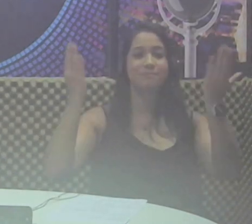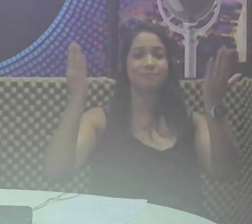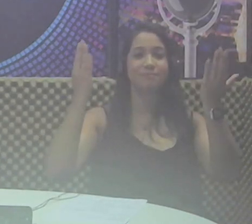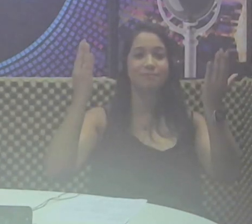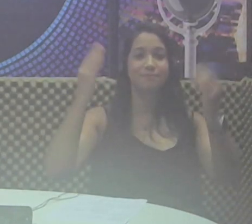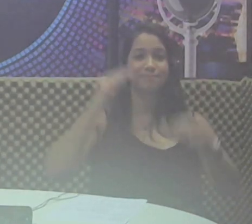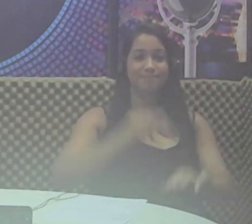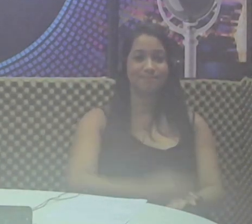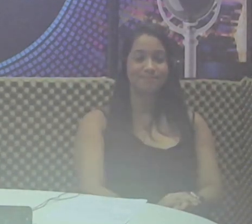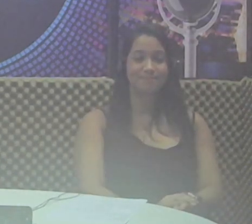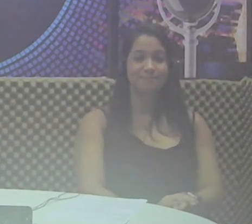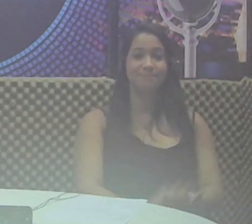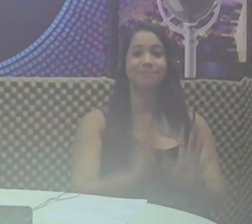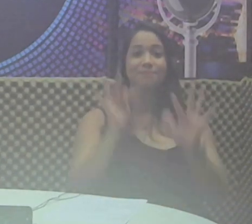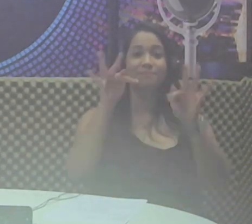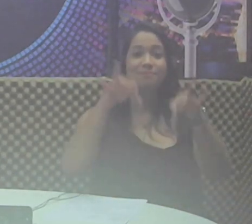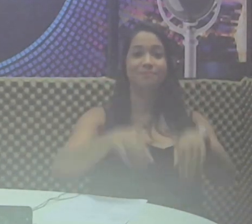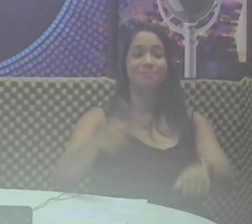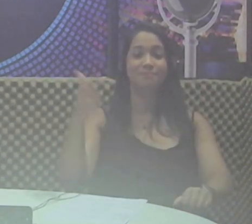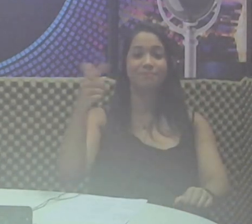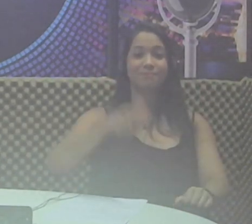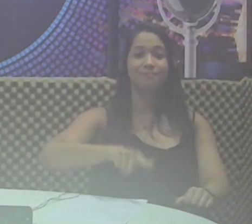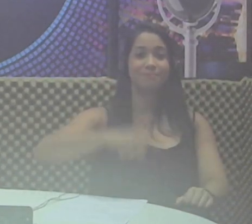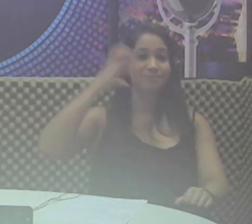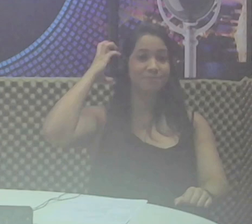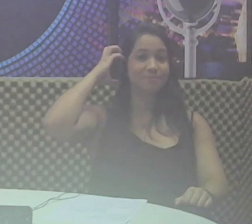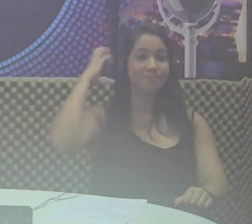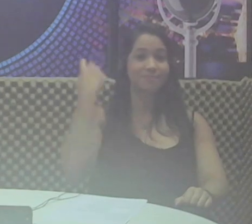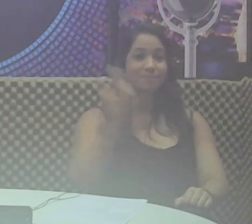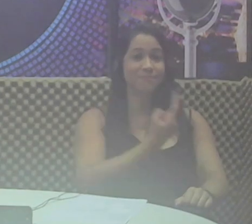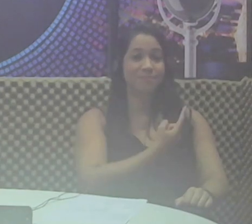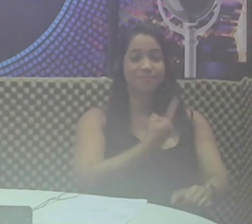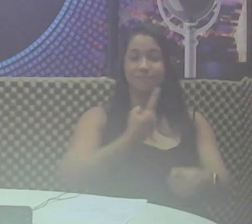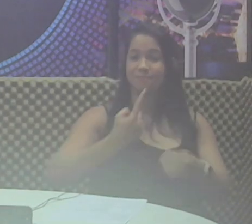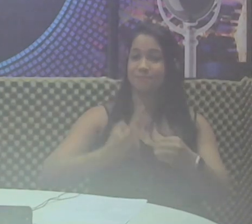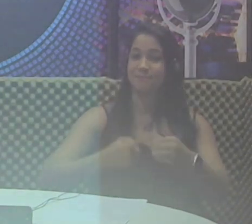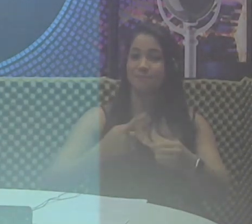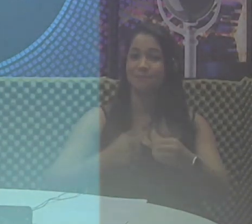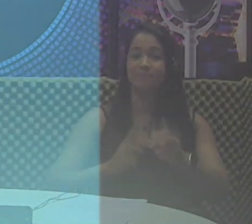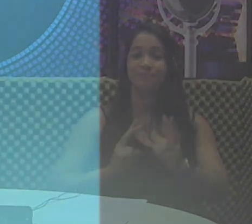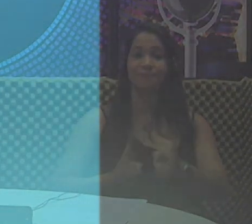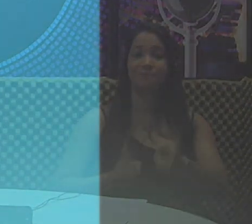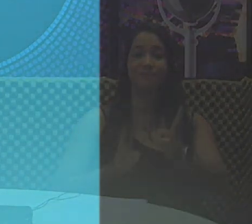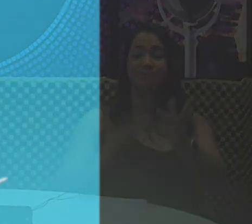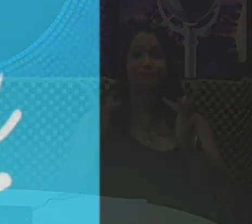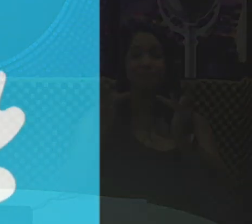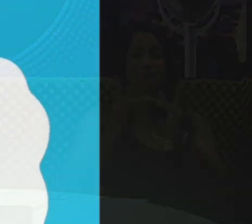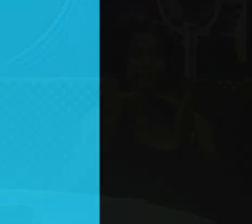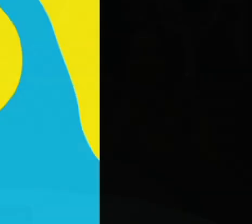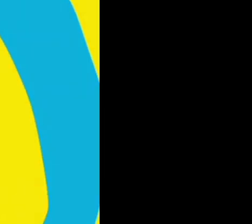bem. Fica por aqui mais uma edição do programa da Rádio Nossa Cidade.